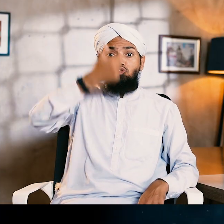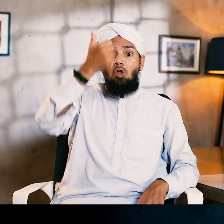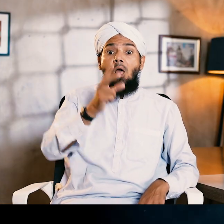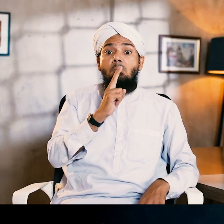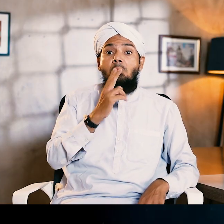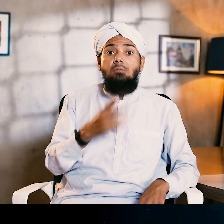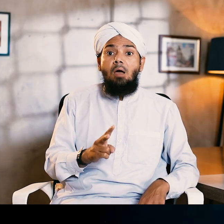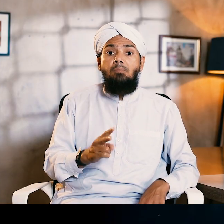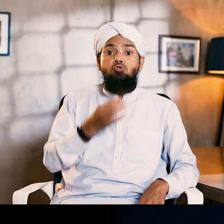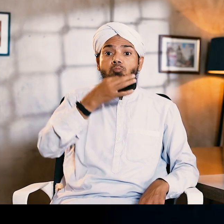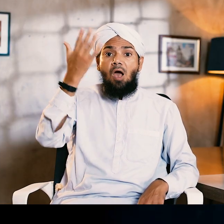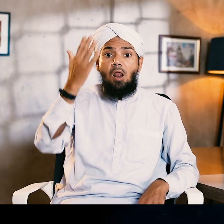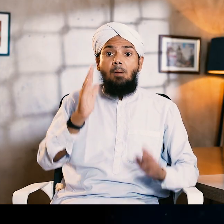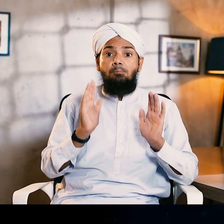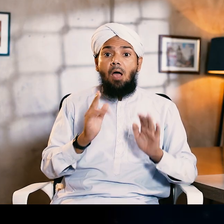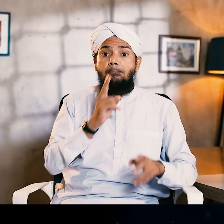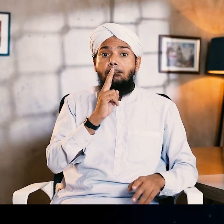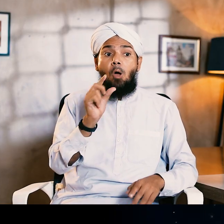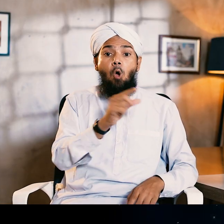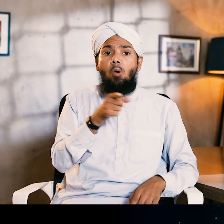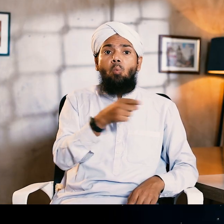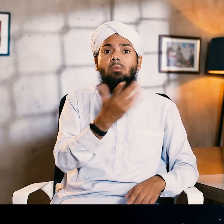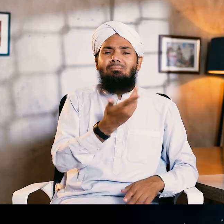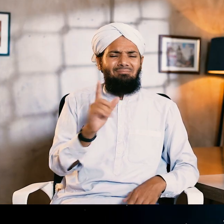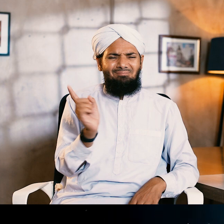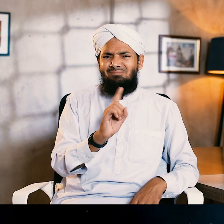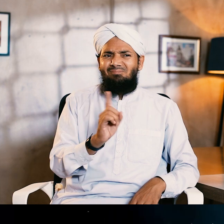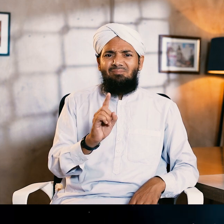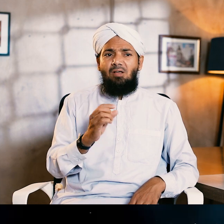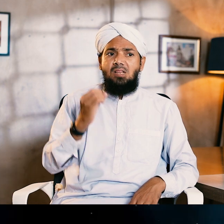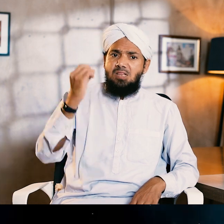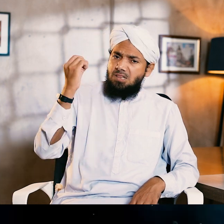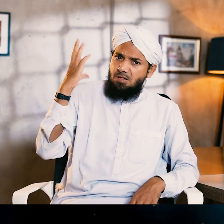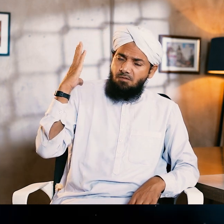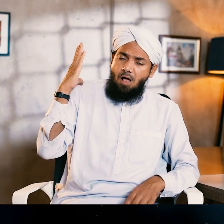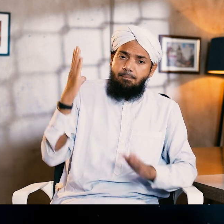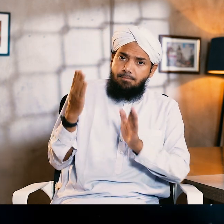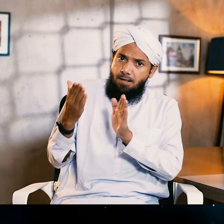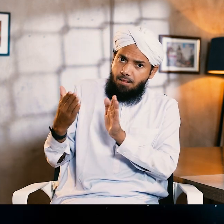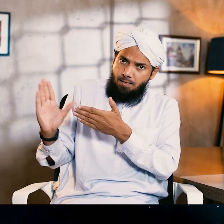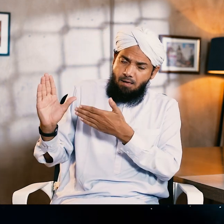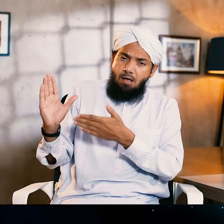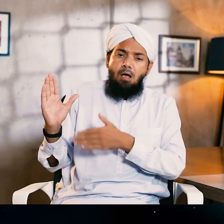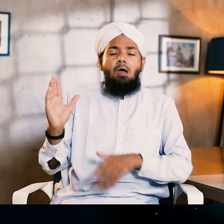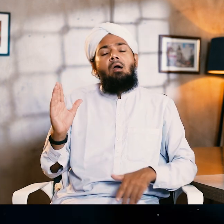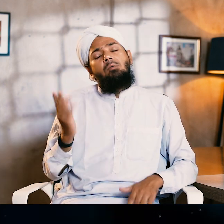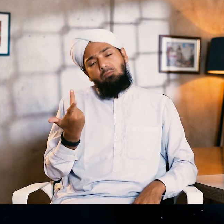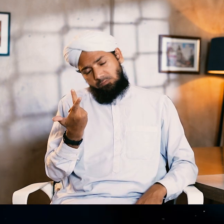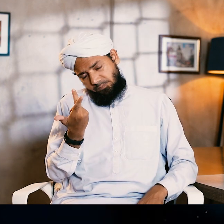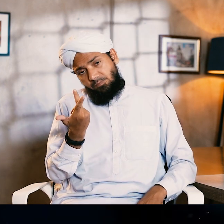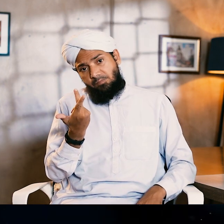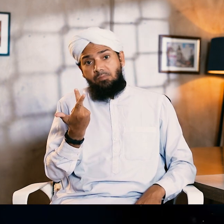کیوں بولا؟ بے نمازی ہے۔ انشاءاللہ تو ہم بولیں گے ہم نمازی ہیں۔ تو اللہ کا نام لینا ثواب کا کام ہے، نیکی ہے،